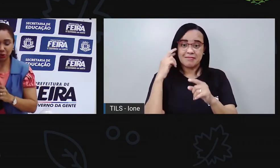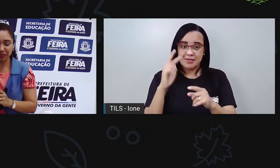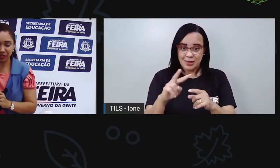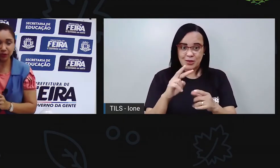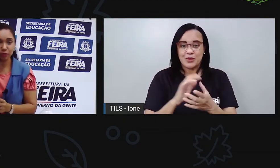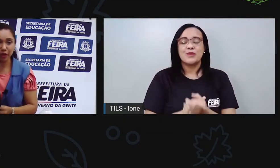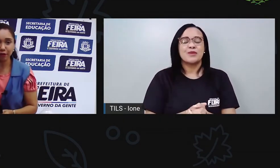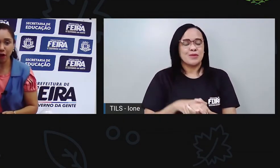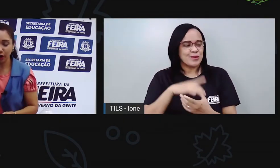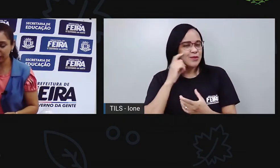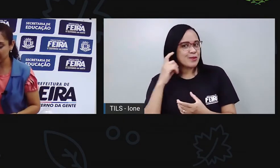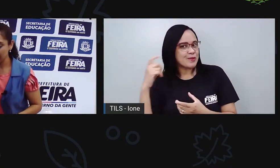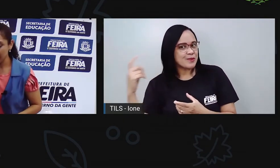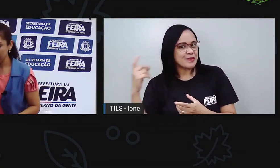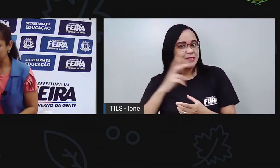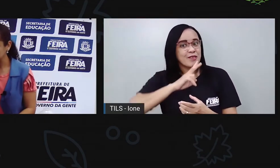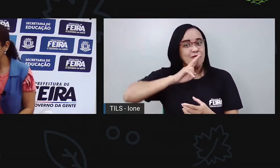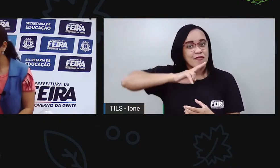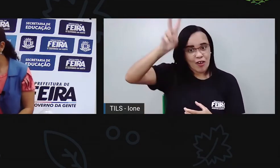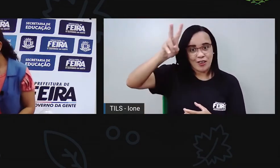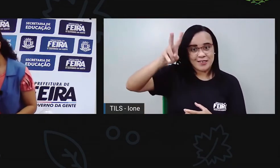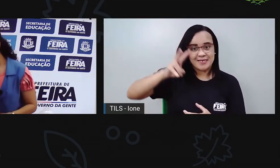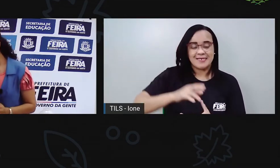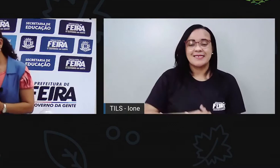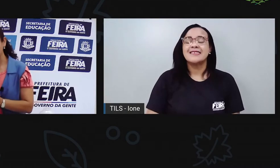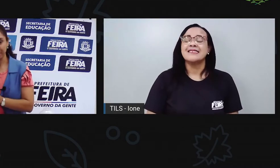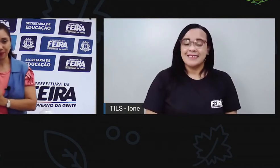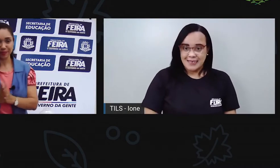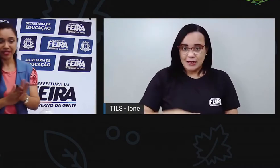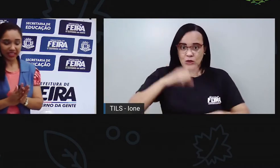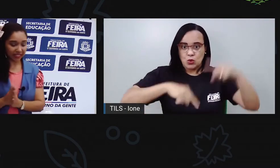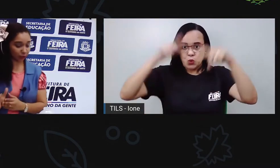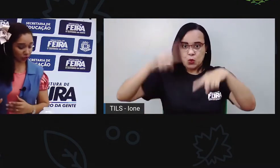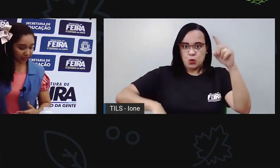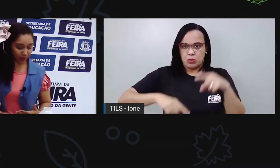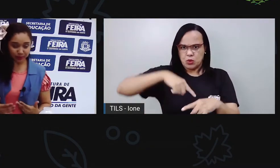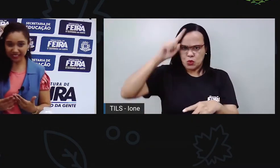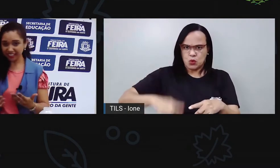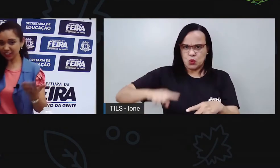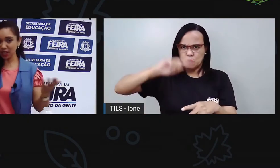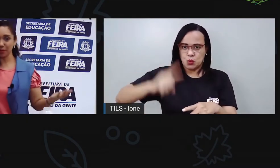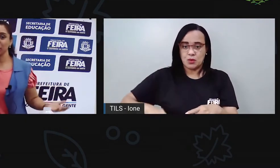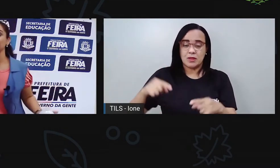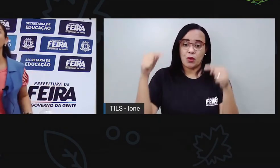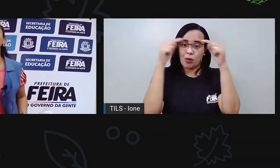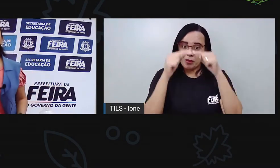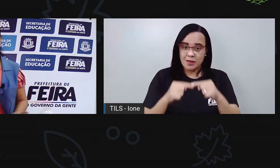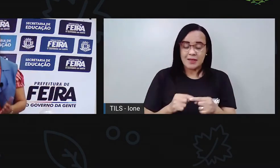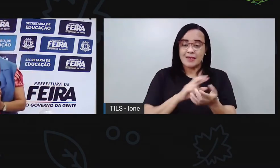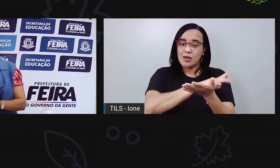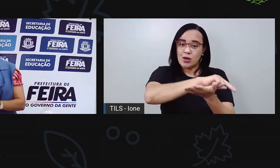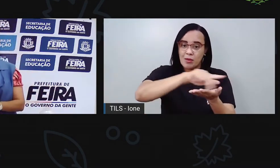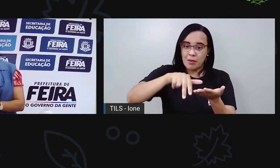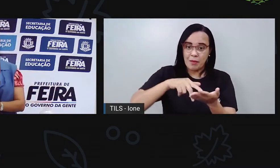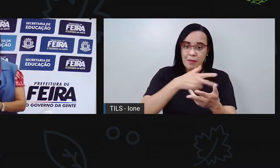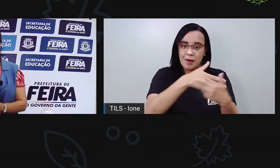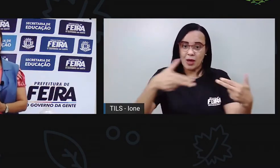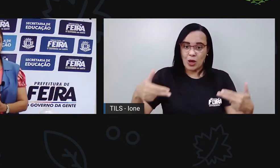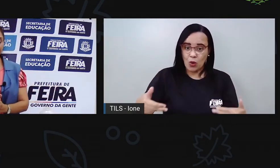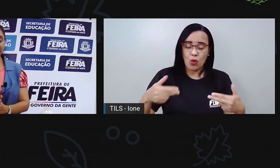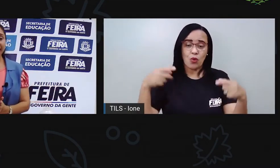fazem uns sonzinhos bem fortes, parecendo do relâmpago. Então, utilizamos estes objetos para contar nossa